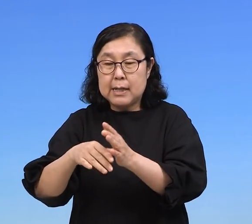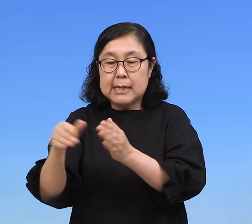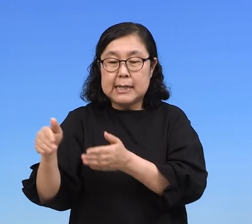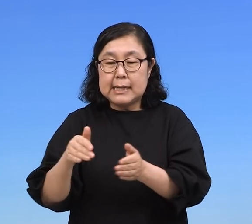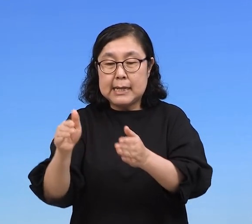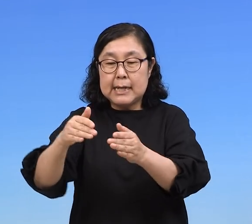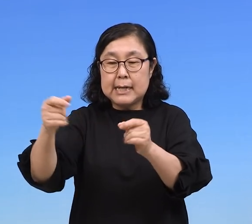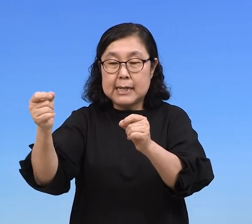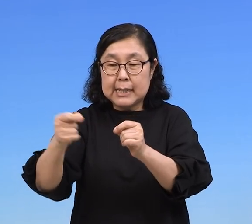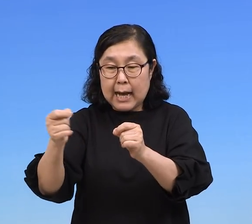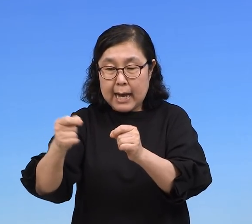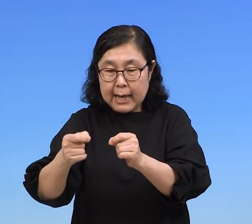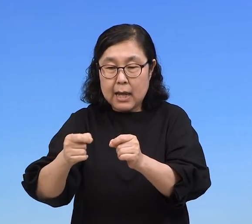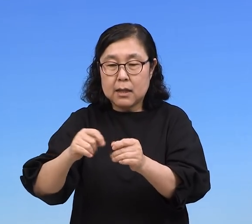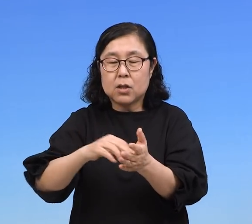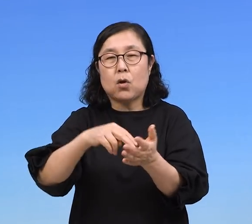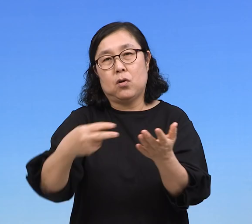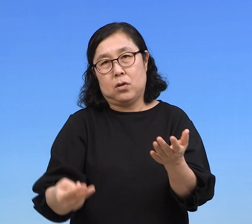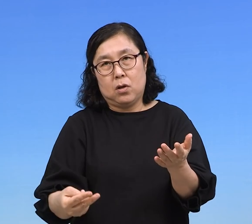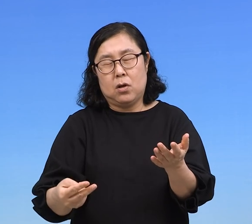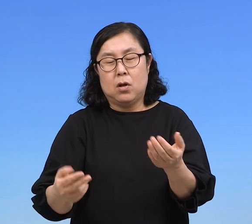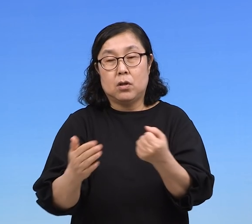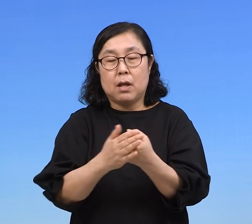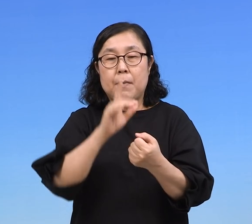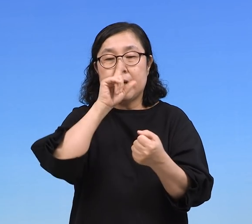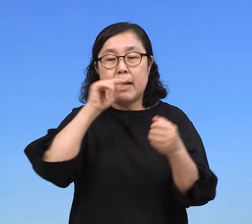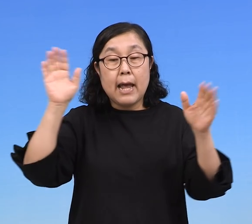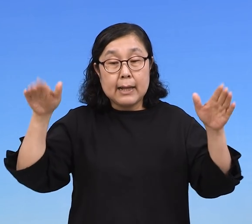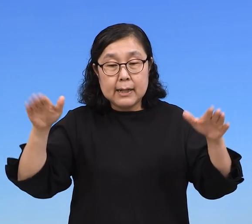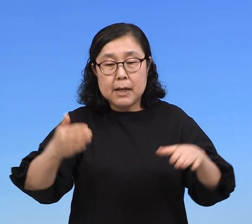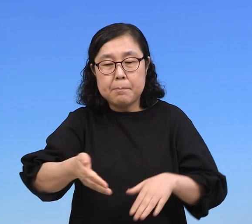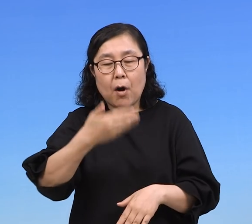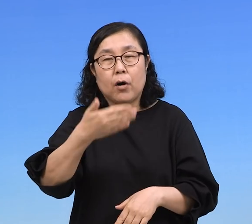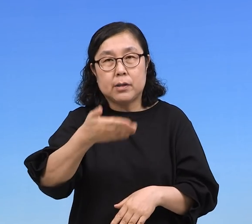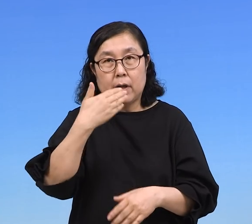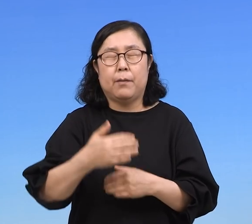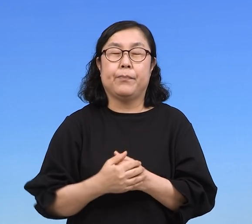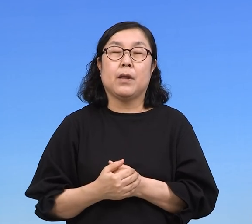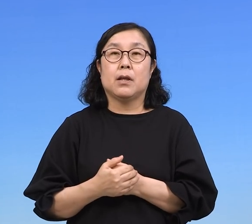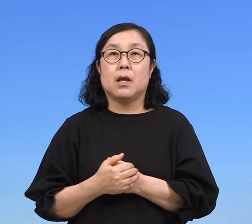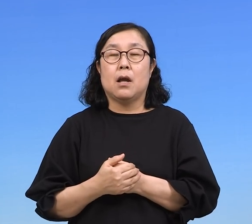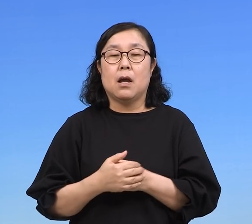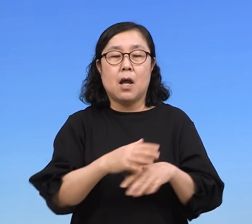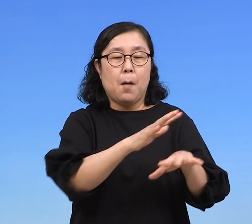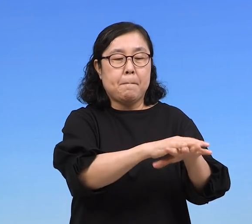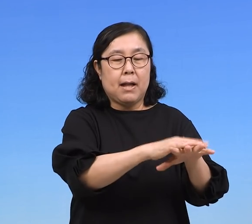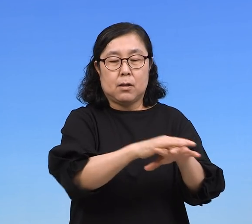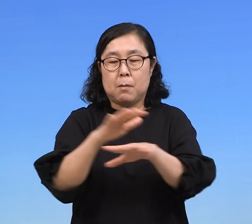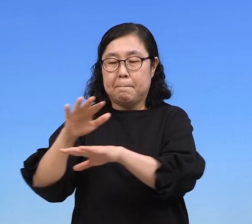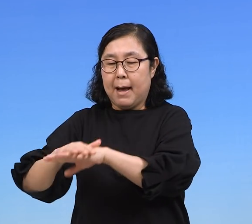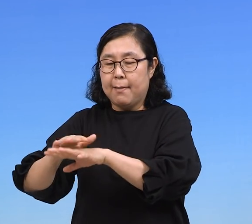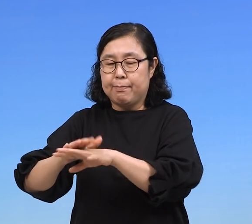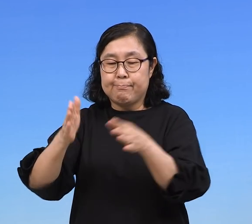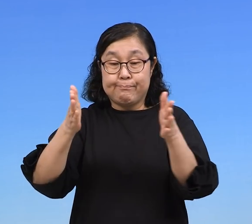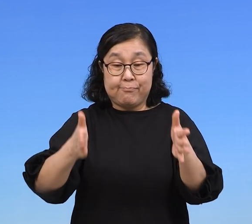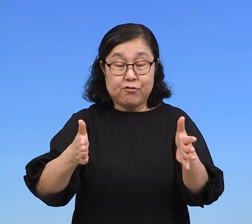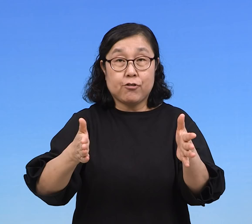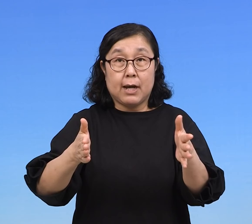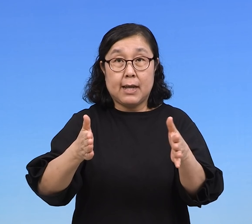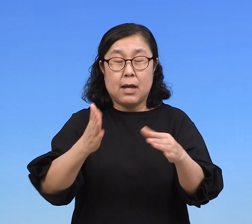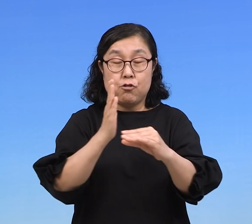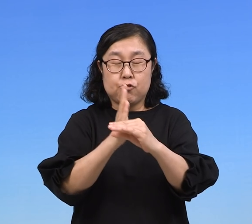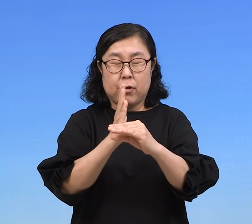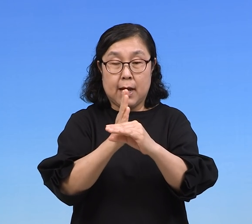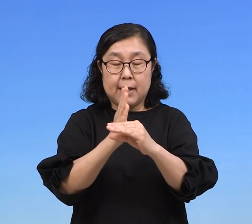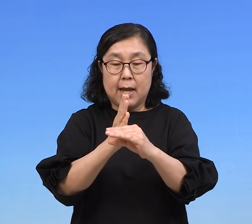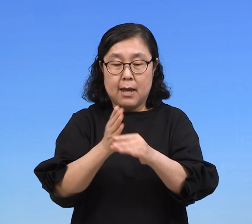떨어짐에 새들이 와서 먹어버렸고. 이 길가, 그래서 이제 이 밭과 밭 사이에 있는